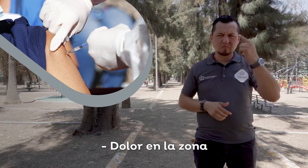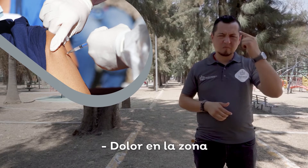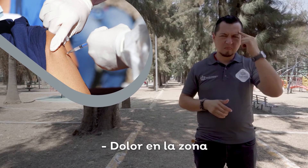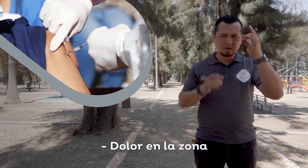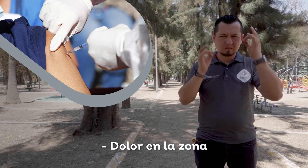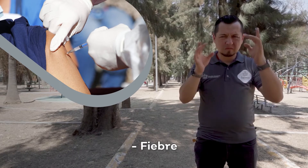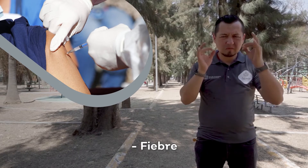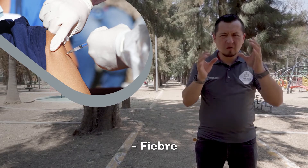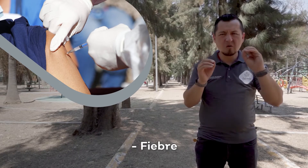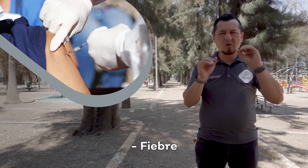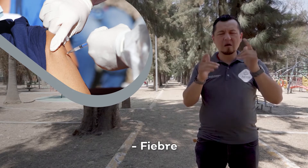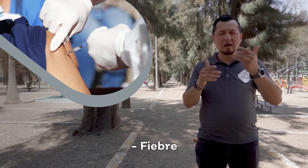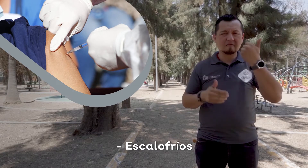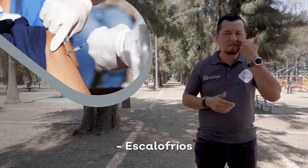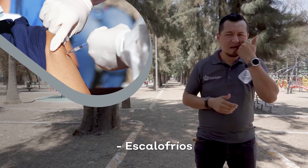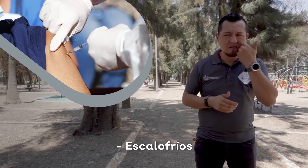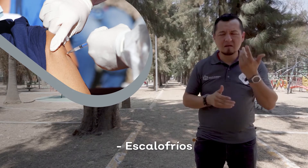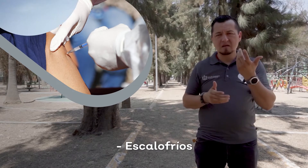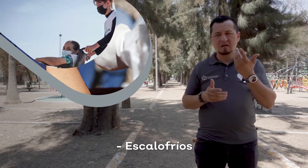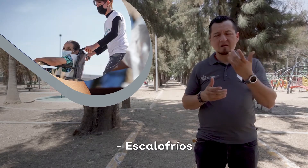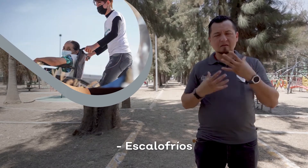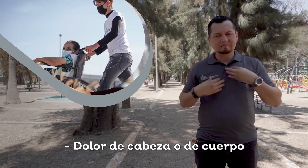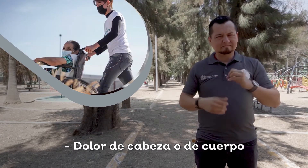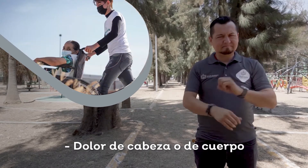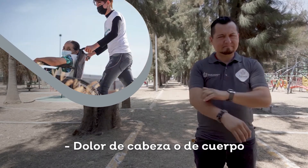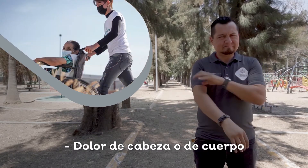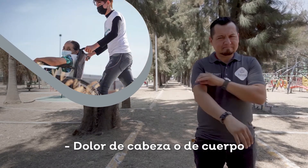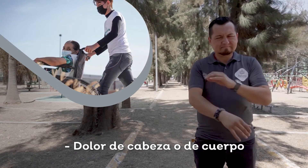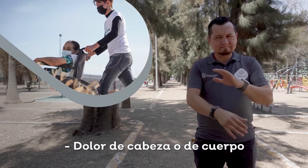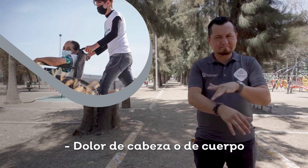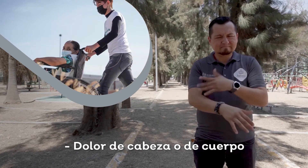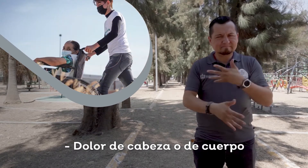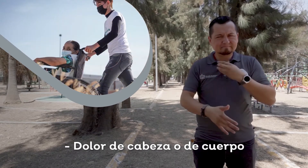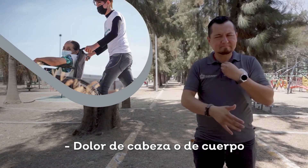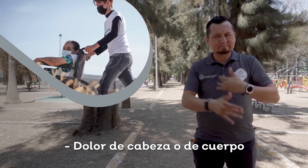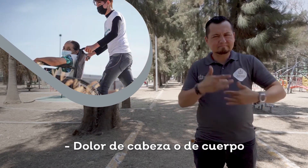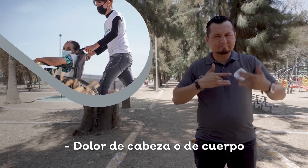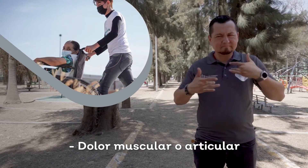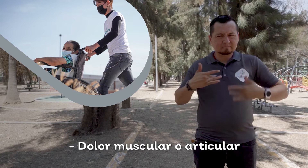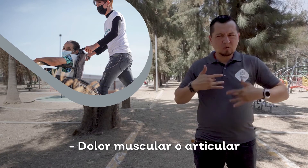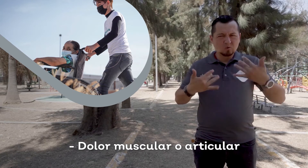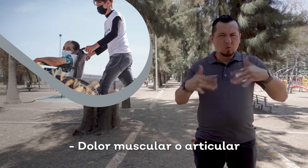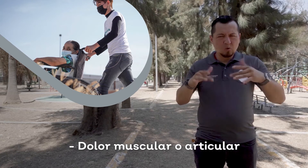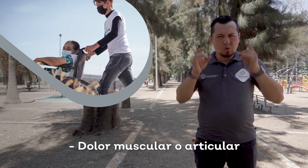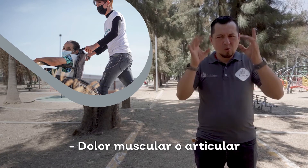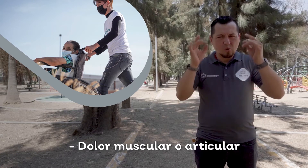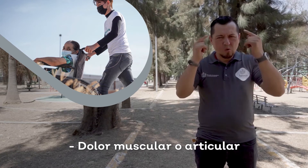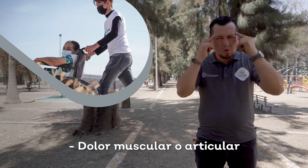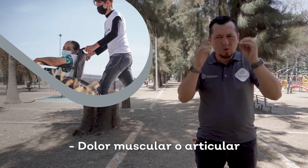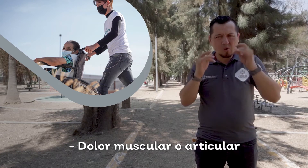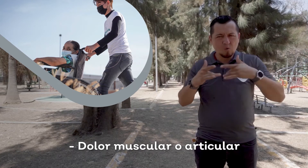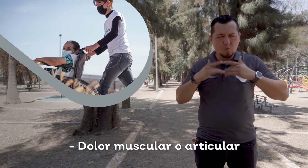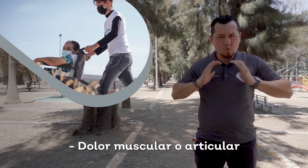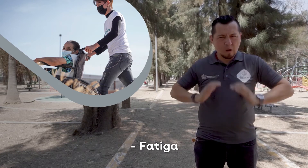zona. Fiebre, escalofríos, dolor de cabeza o de cuerpo, dolor muscular o articular,